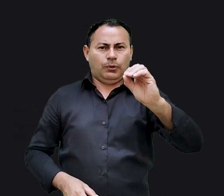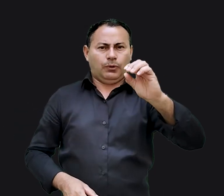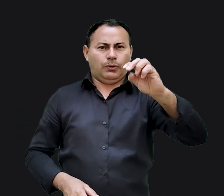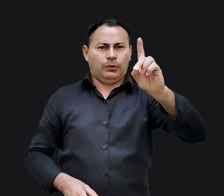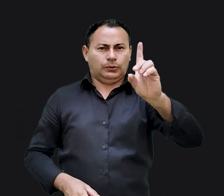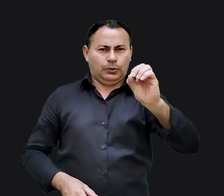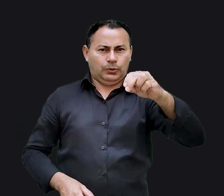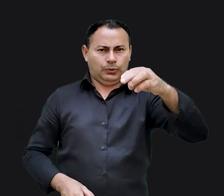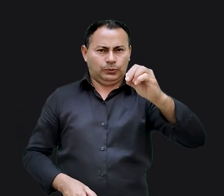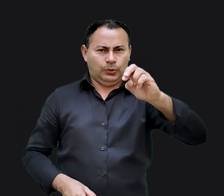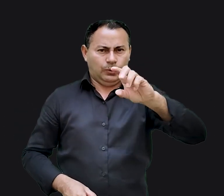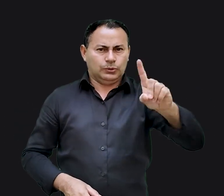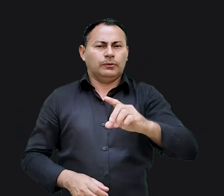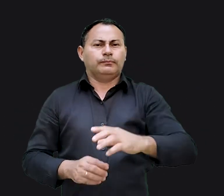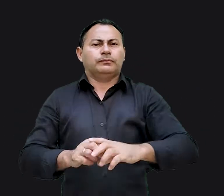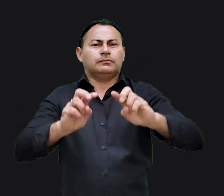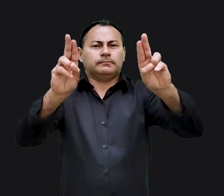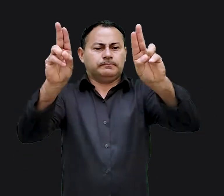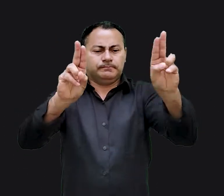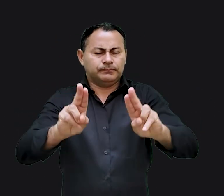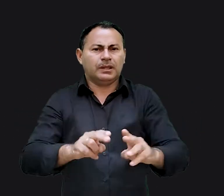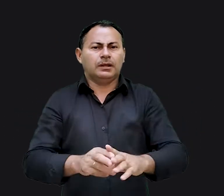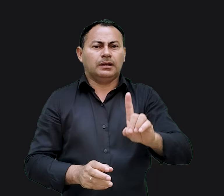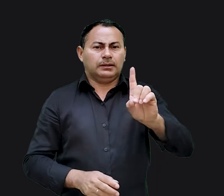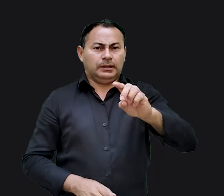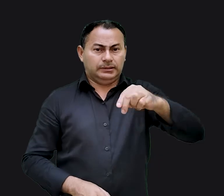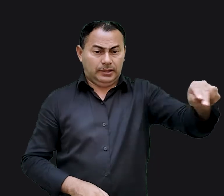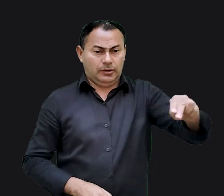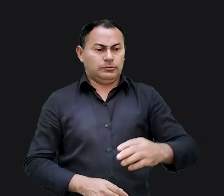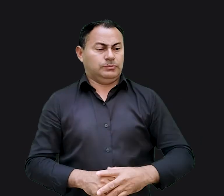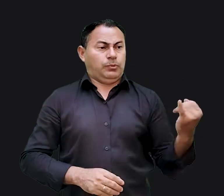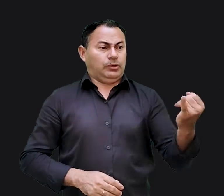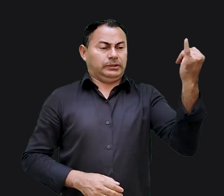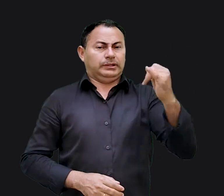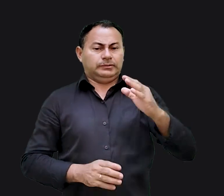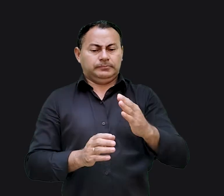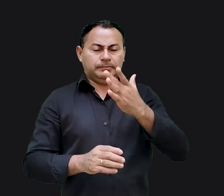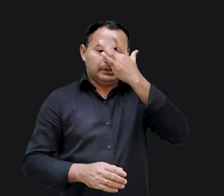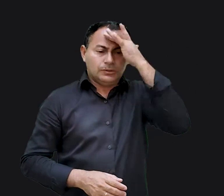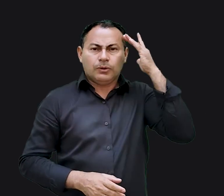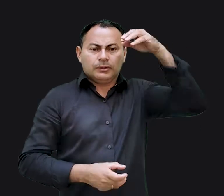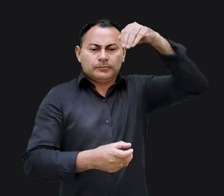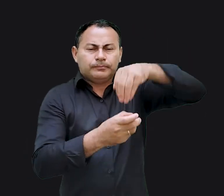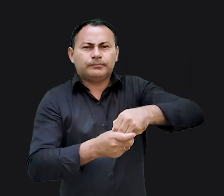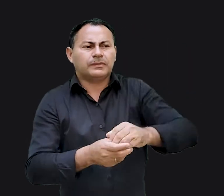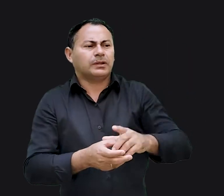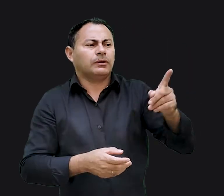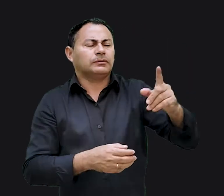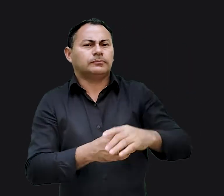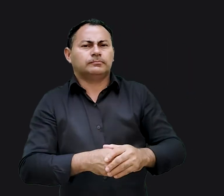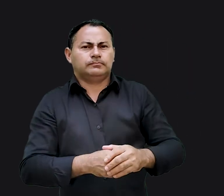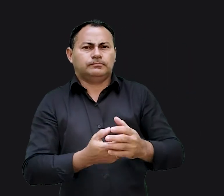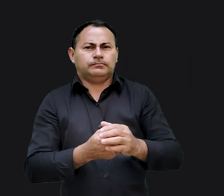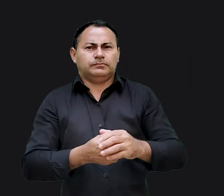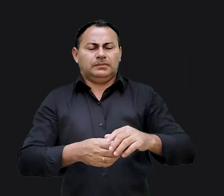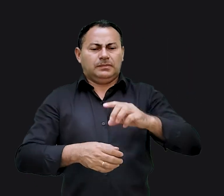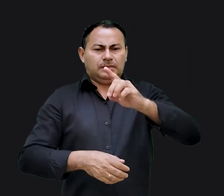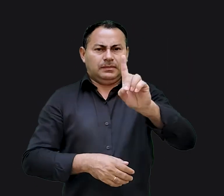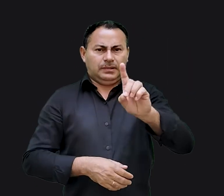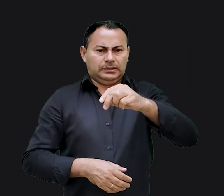Daniel foi um dos profetas mais empolgantes da Bíblia. Enquanto Daniel era profeta na Babilônia, Ezequiel ficou pregando nos campos